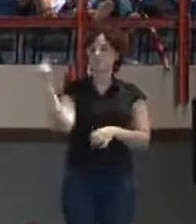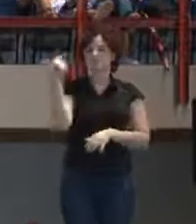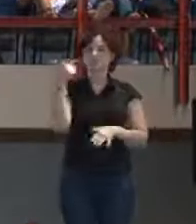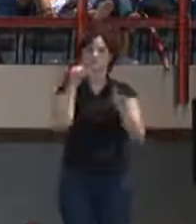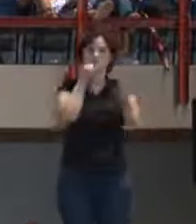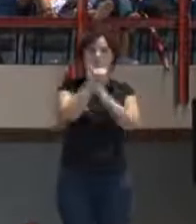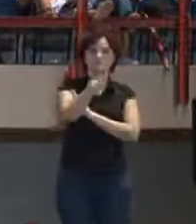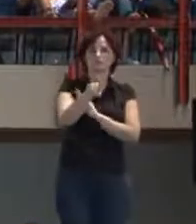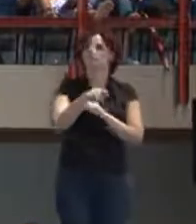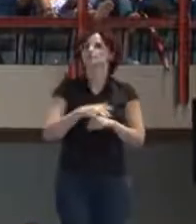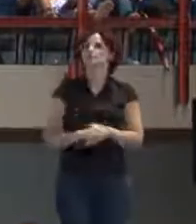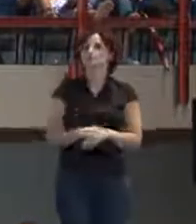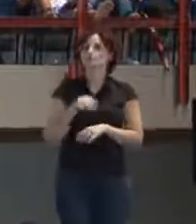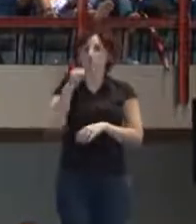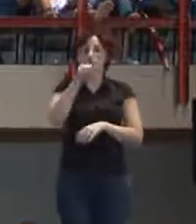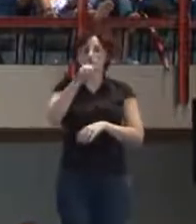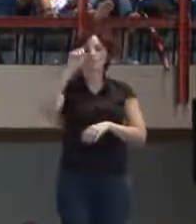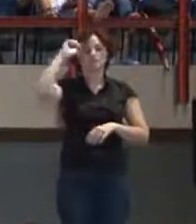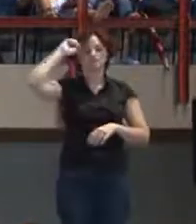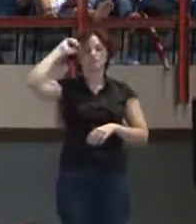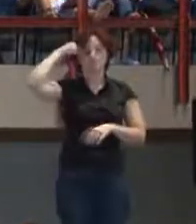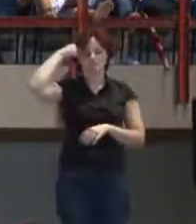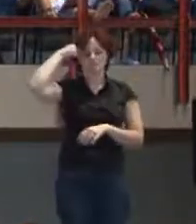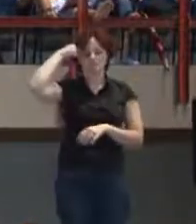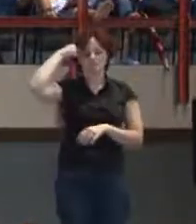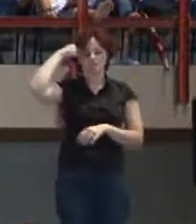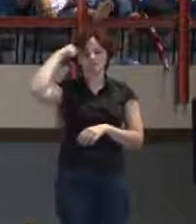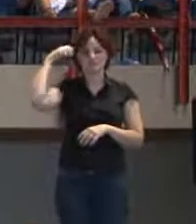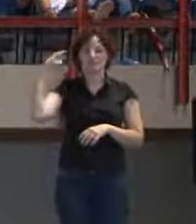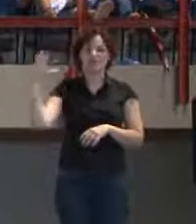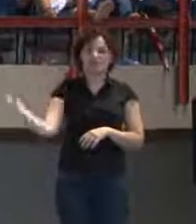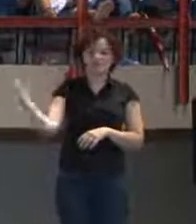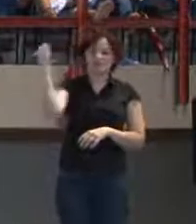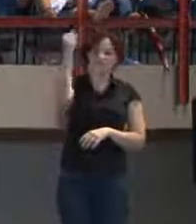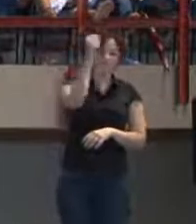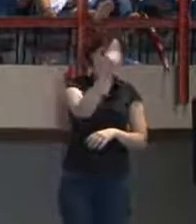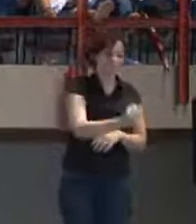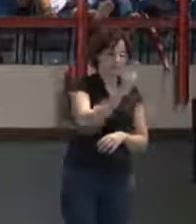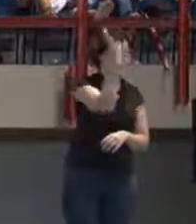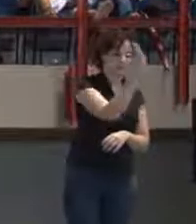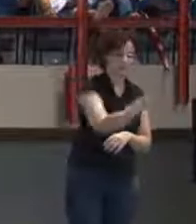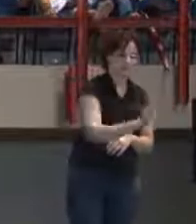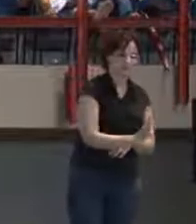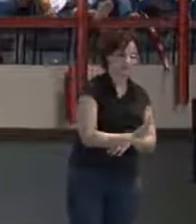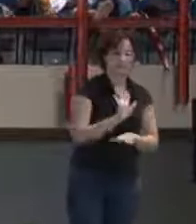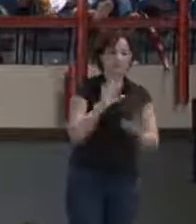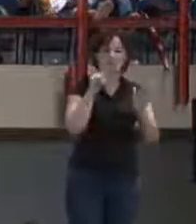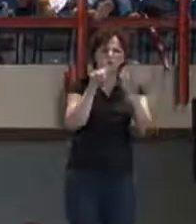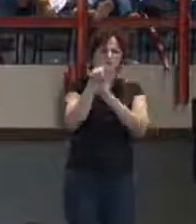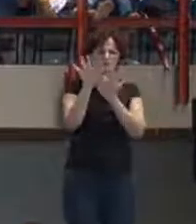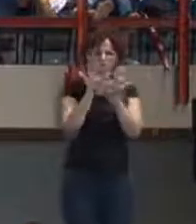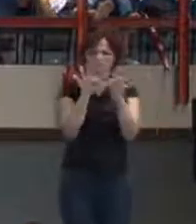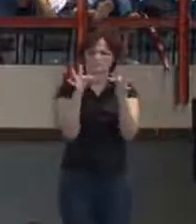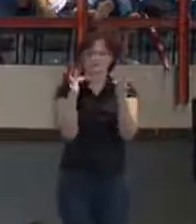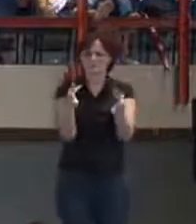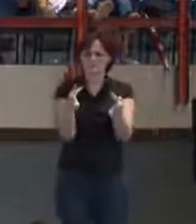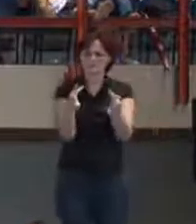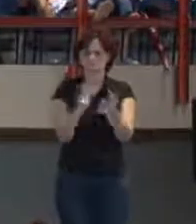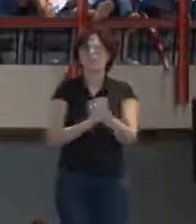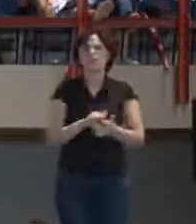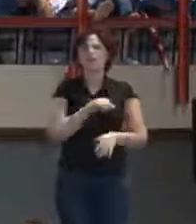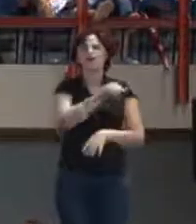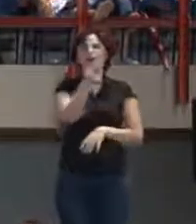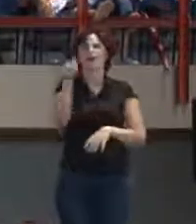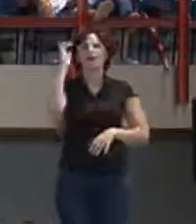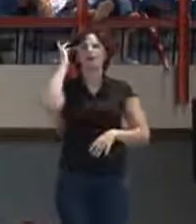vocês. Você é um negro. Você acabou de ser trazido para o Brasil. A pergunta é bem simples, gente.